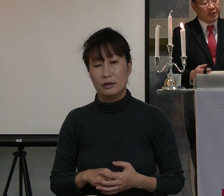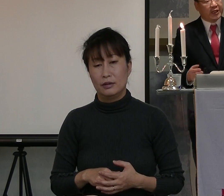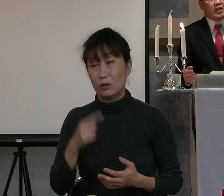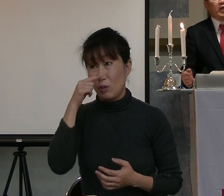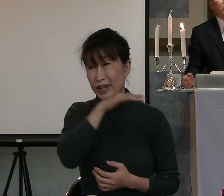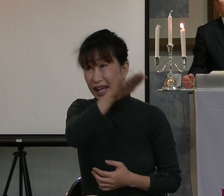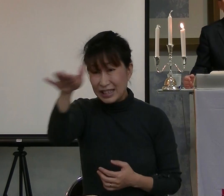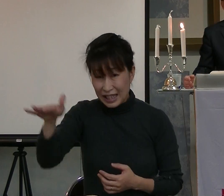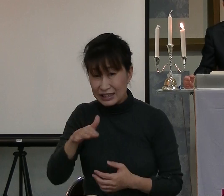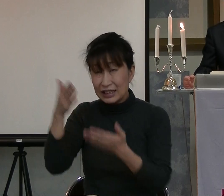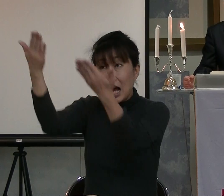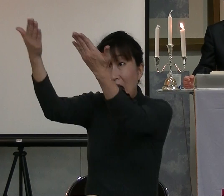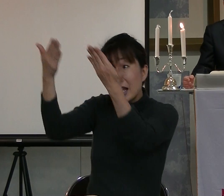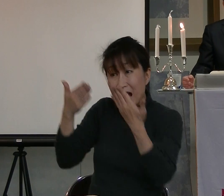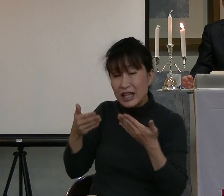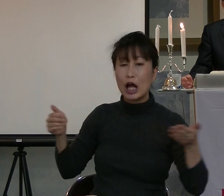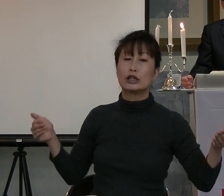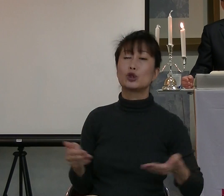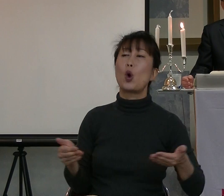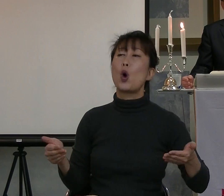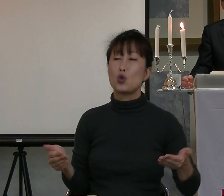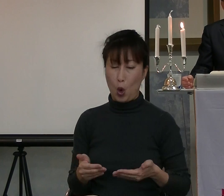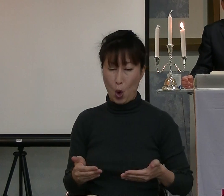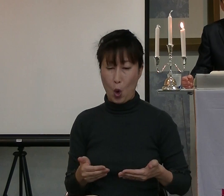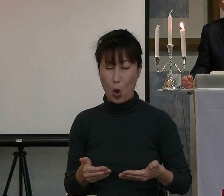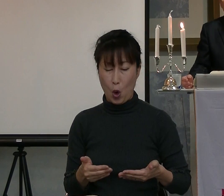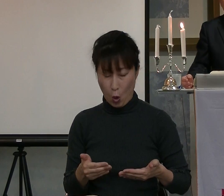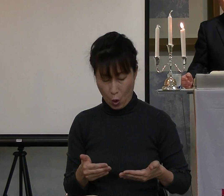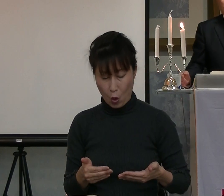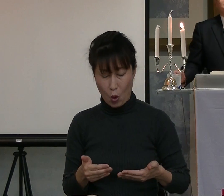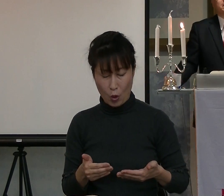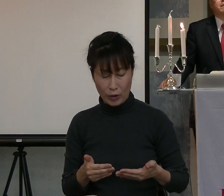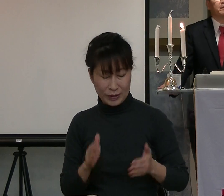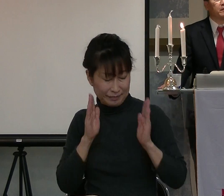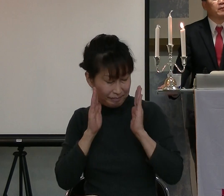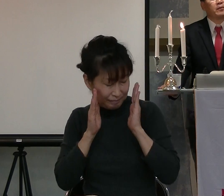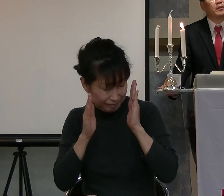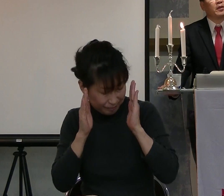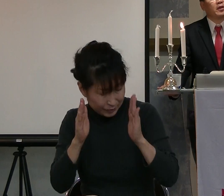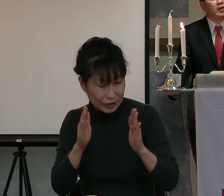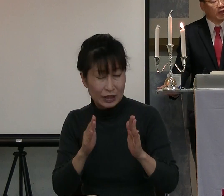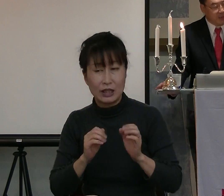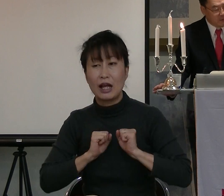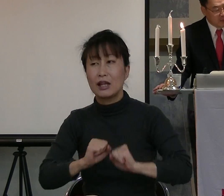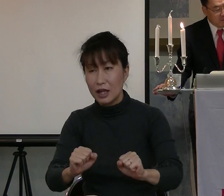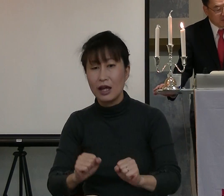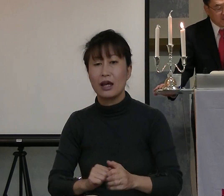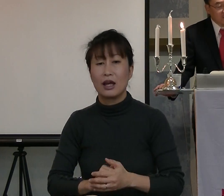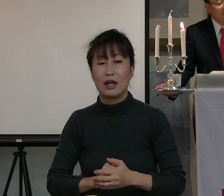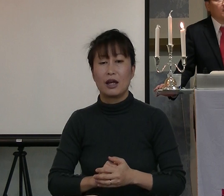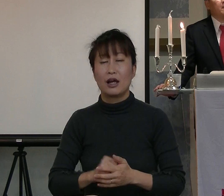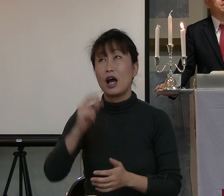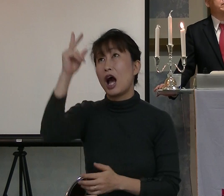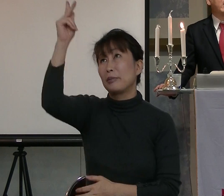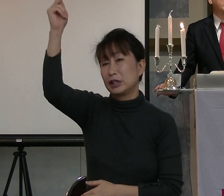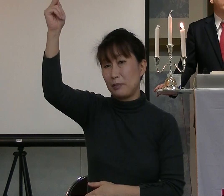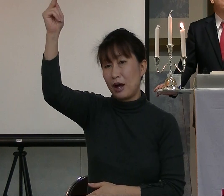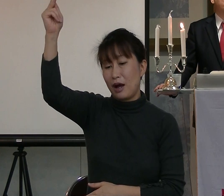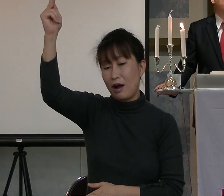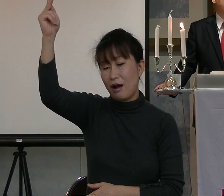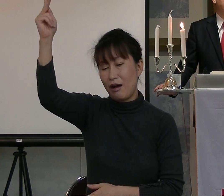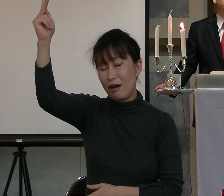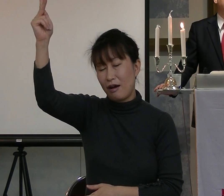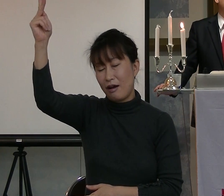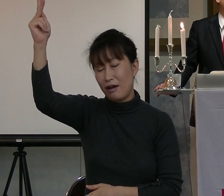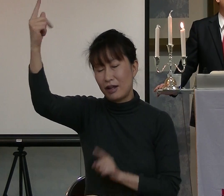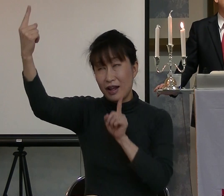私たちに与えられた仕事で最善を尽くし、神様に出会える